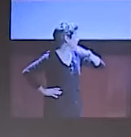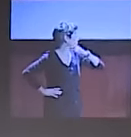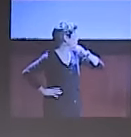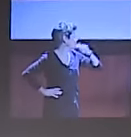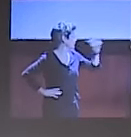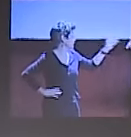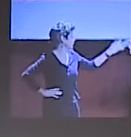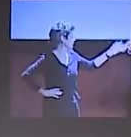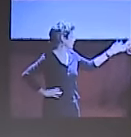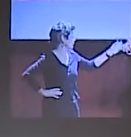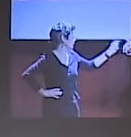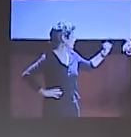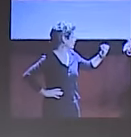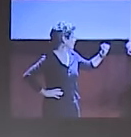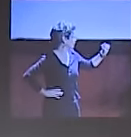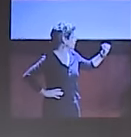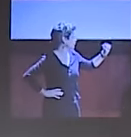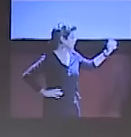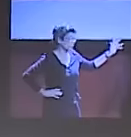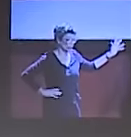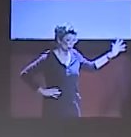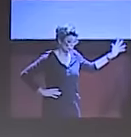Non ? Oui, dites-moi.